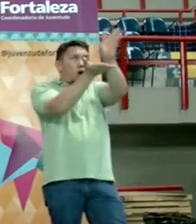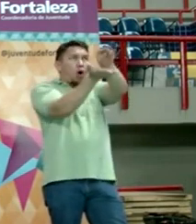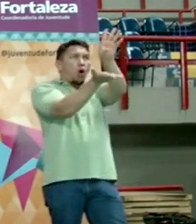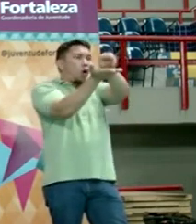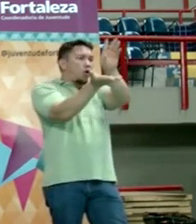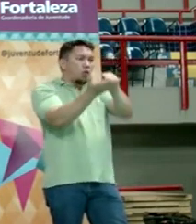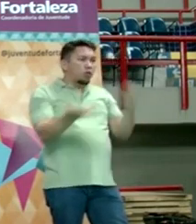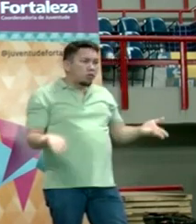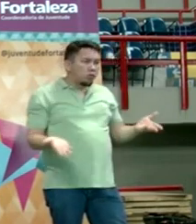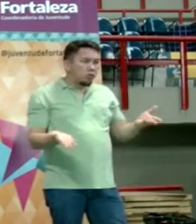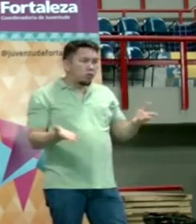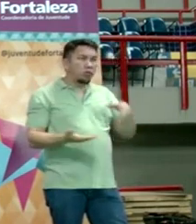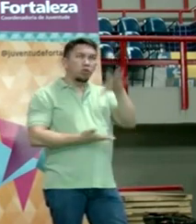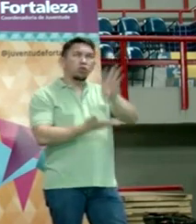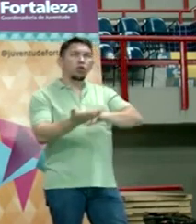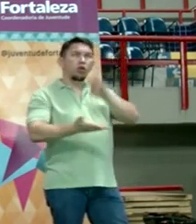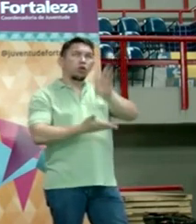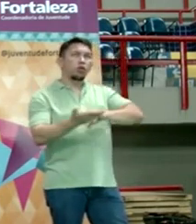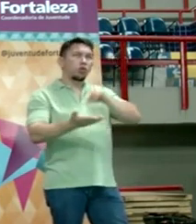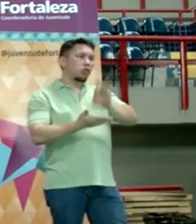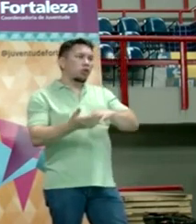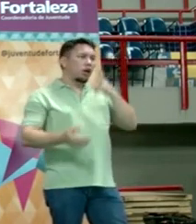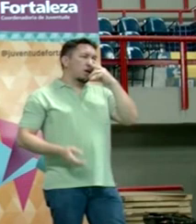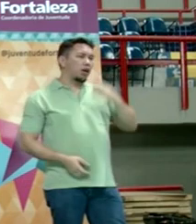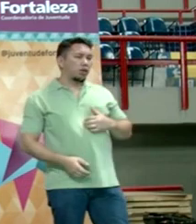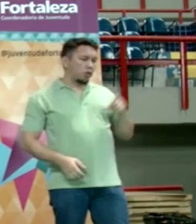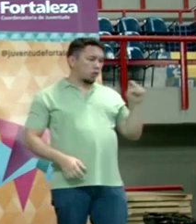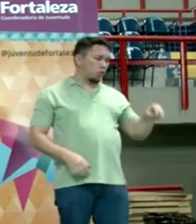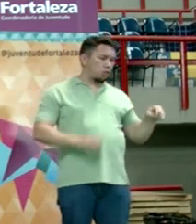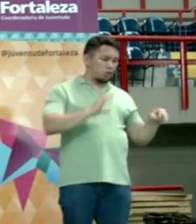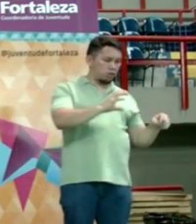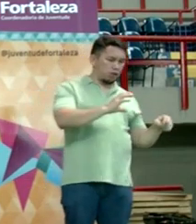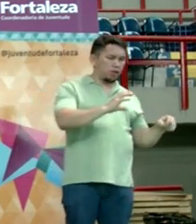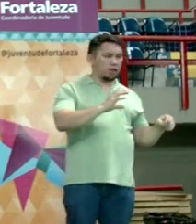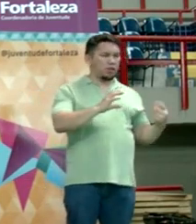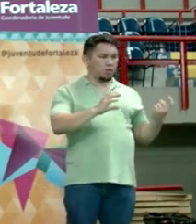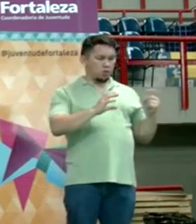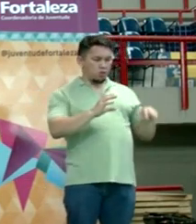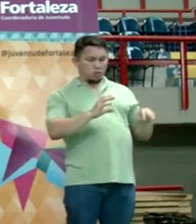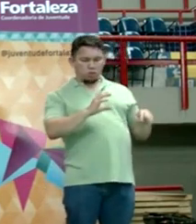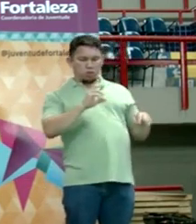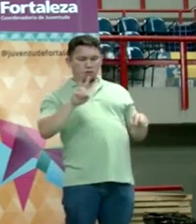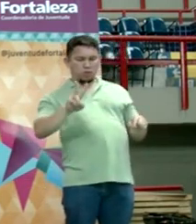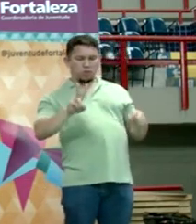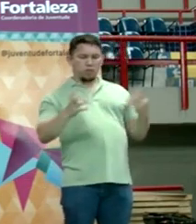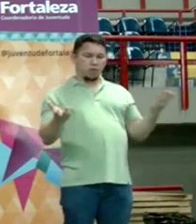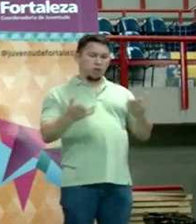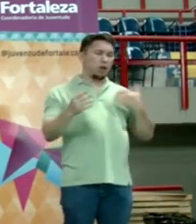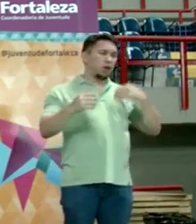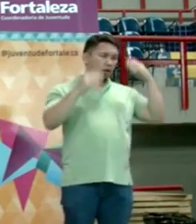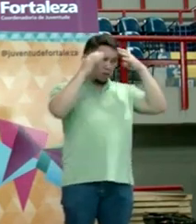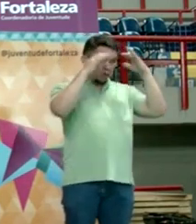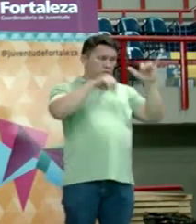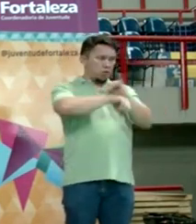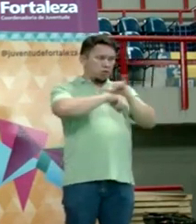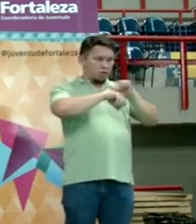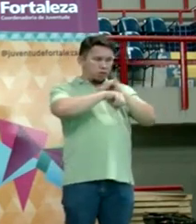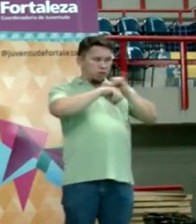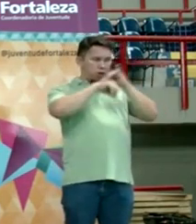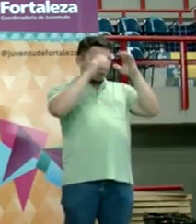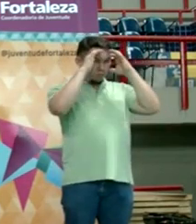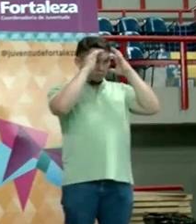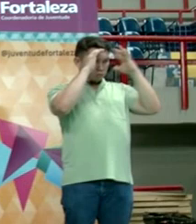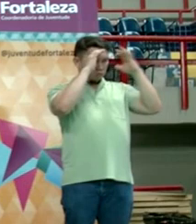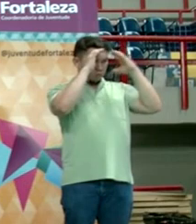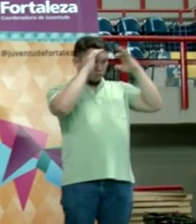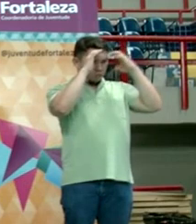copiar. Só faz Ctrl+C, Ctrl+V do quadro, né? Então vamos dar uma aquecidazinha no nosso cérebro primeiro, né? Que a